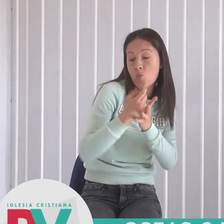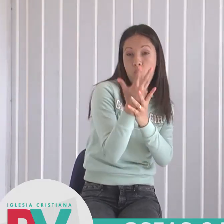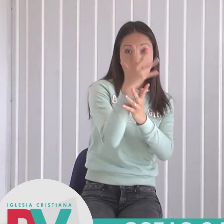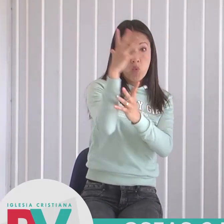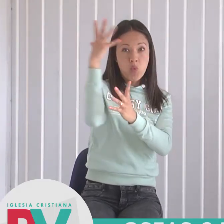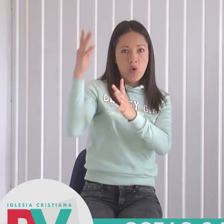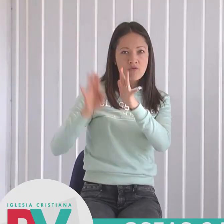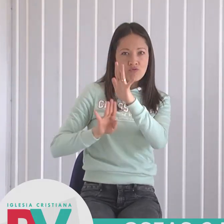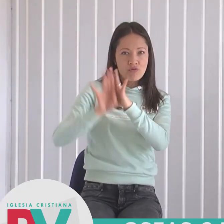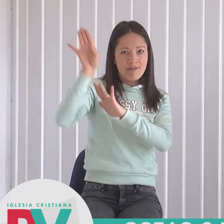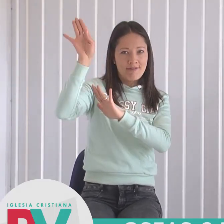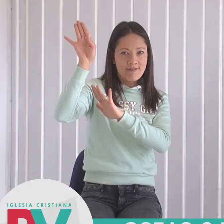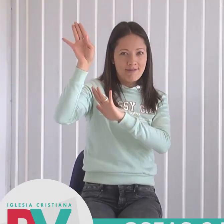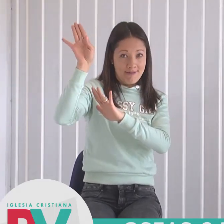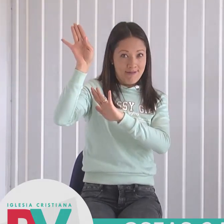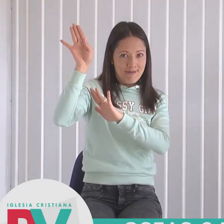Prosperaran.